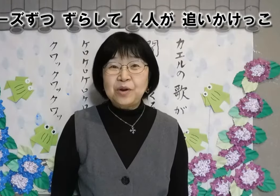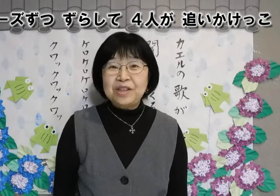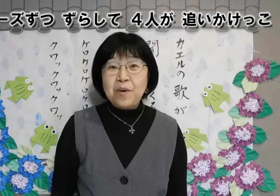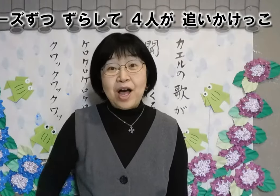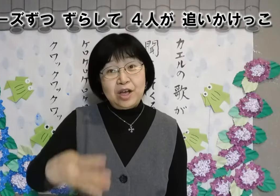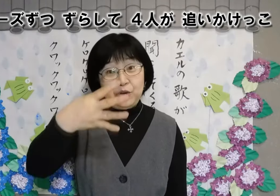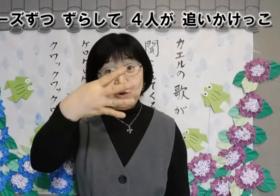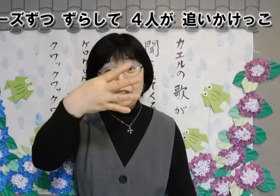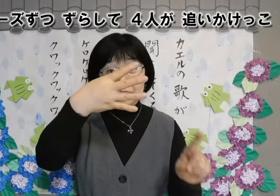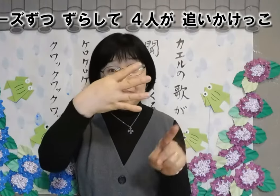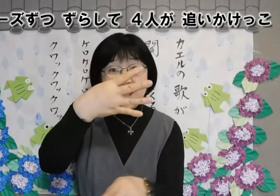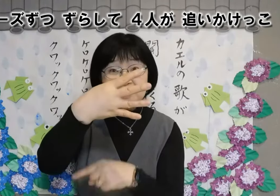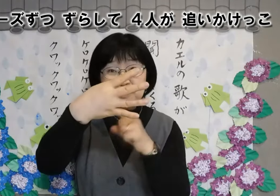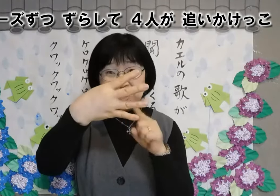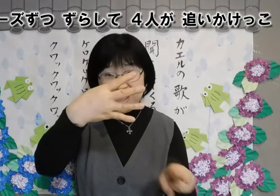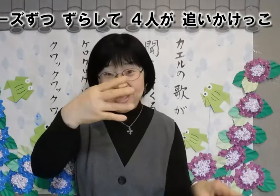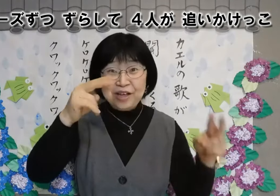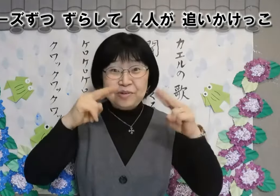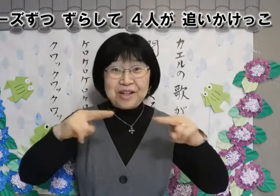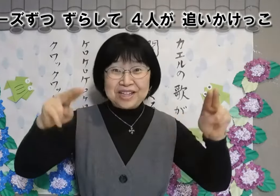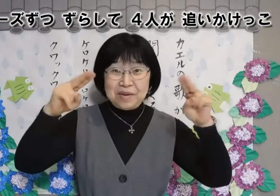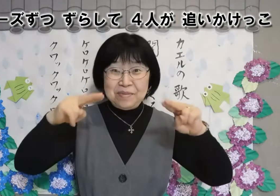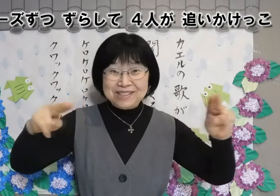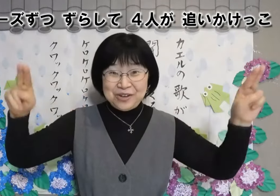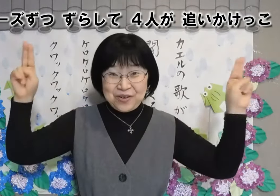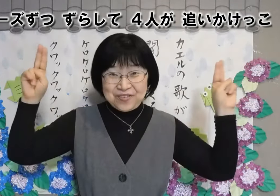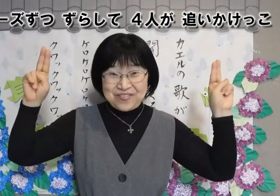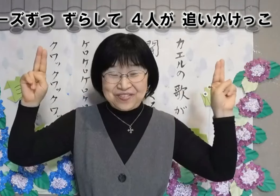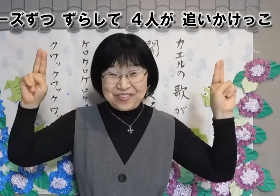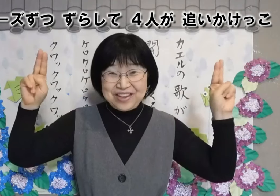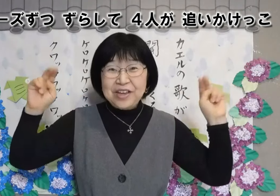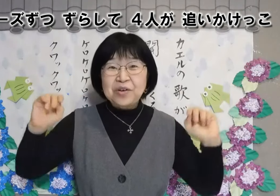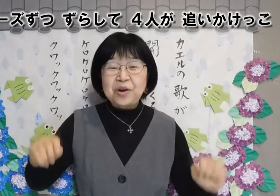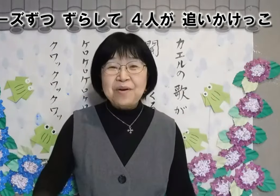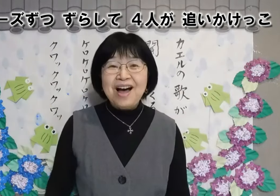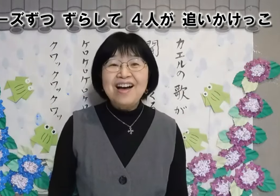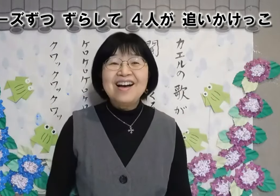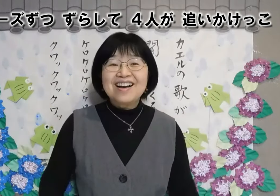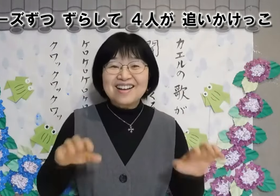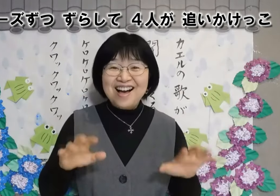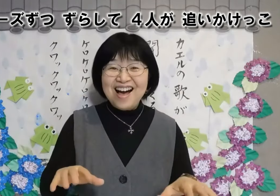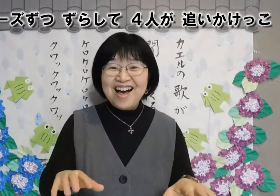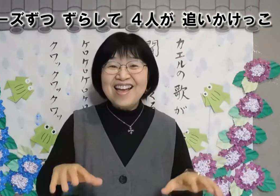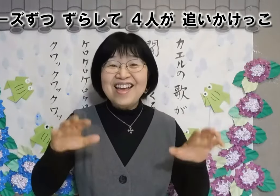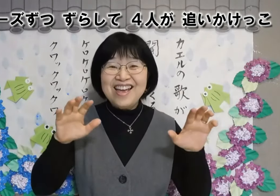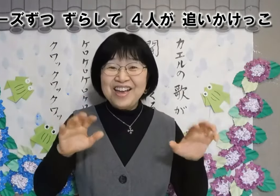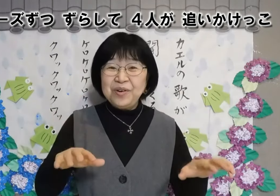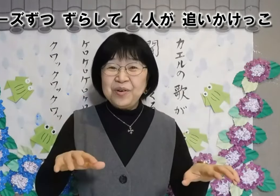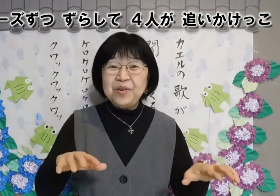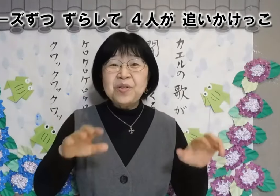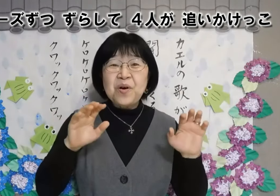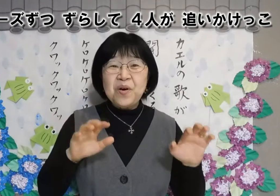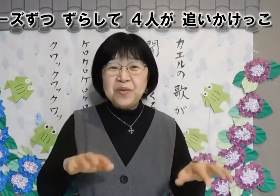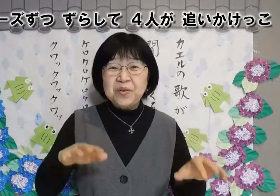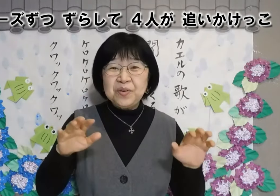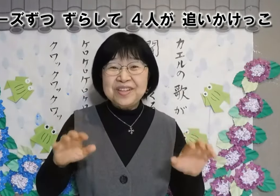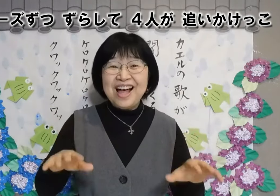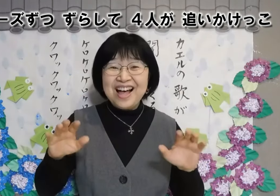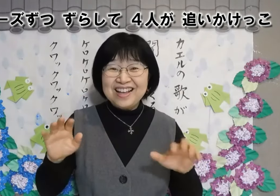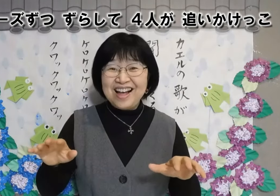それでは4人バージョンで歌ってみましょう。これはカエルの歌が